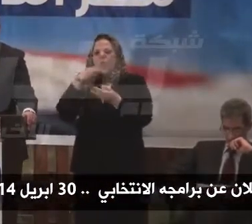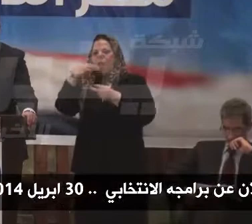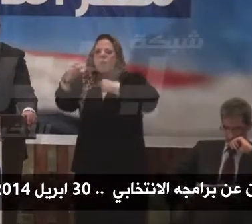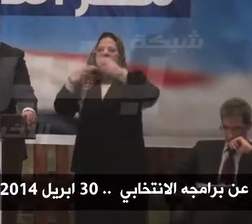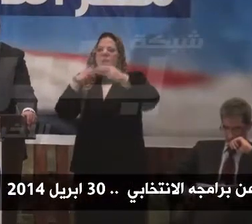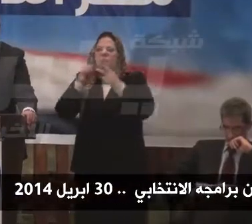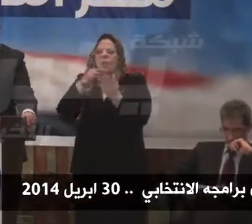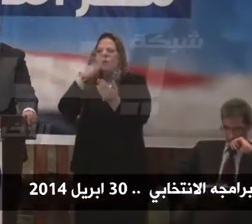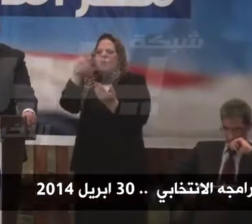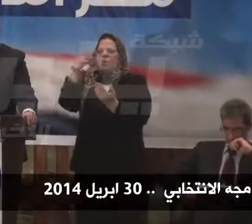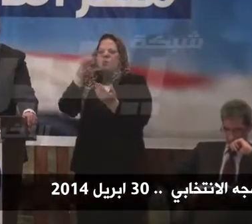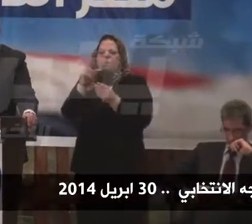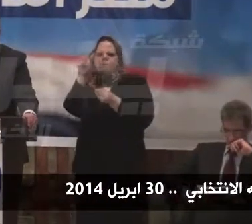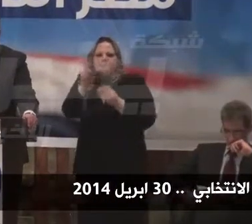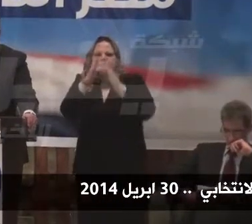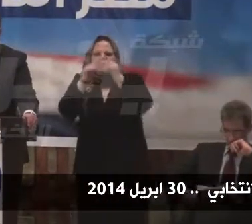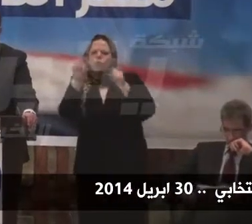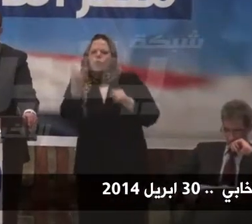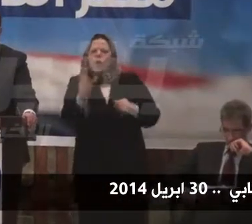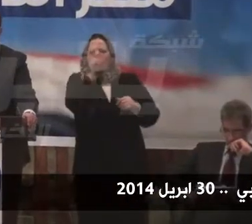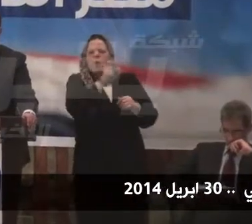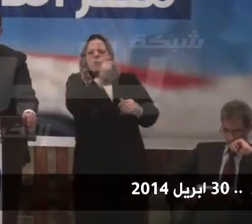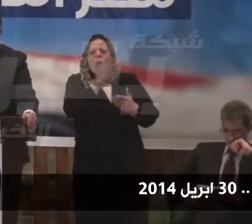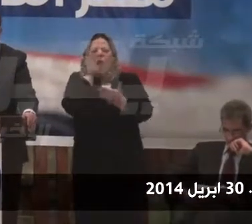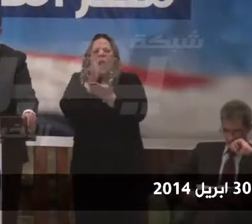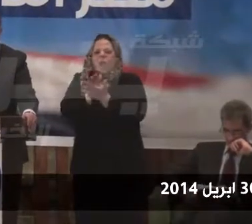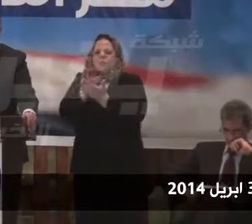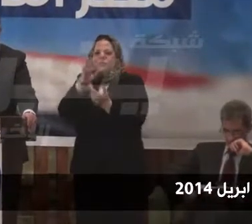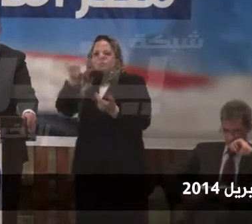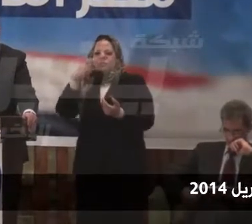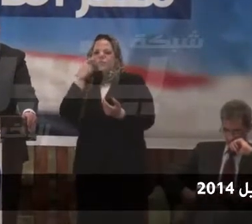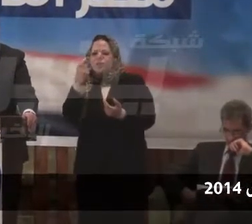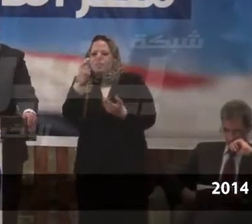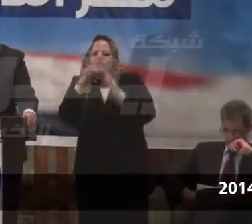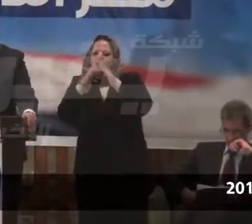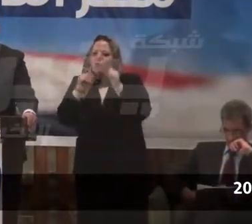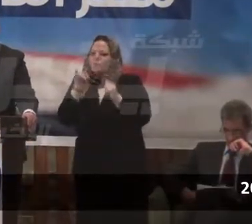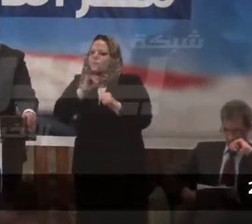للنقض لكل المصريين. الحق في الغذاء،